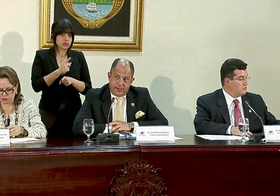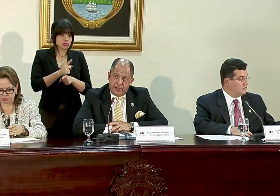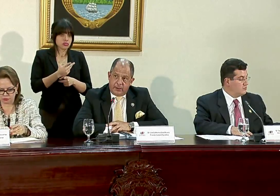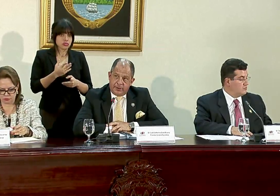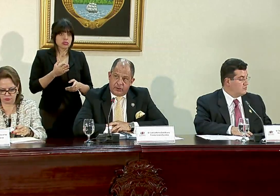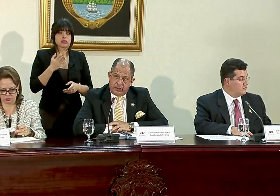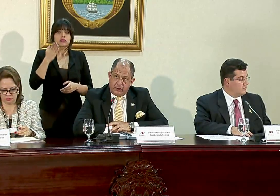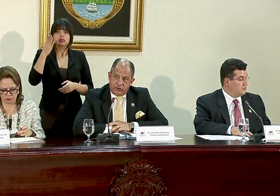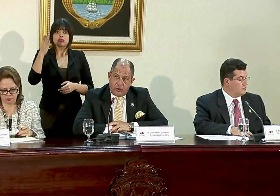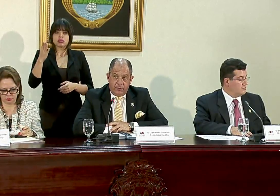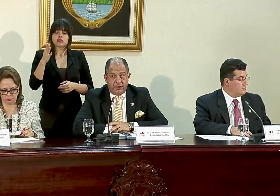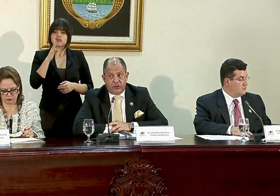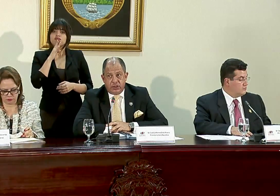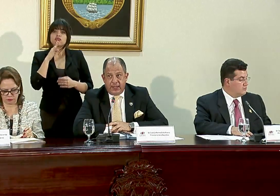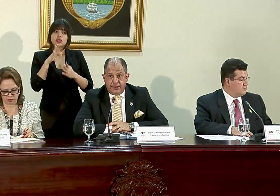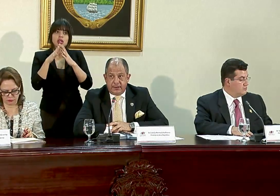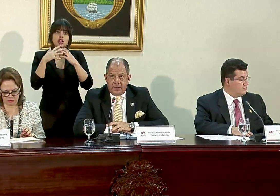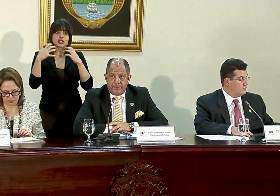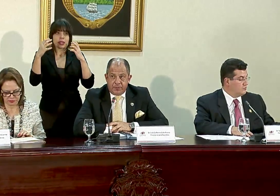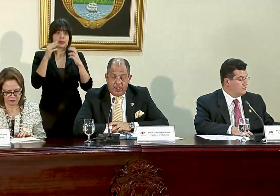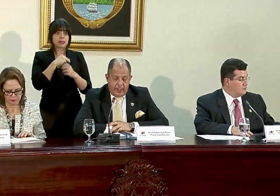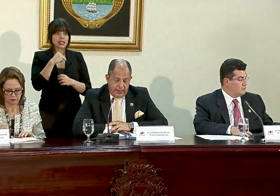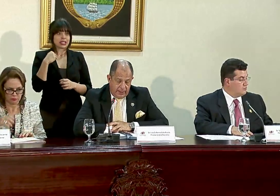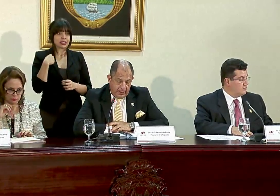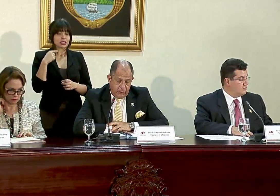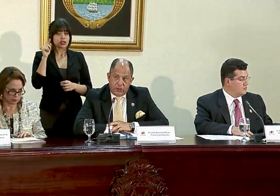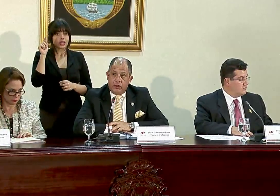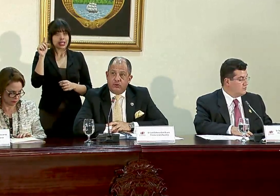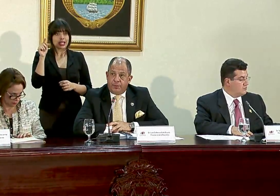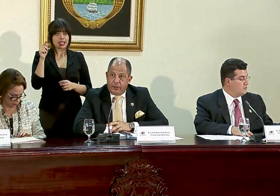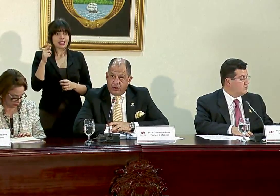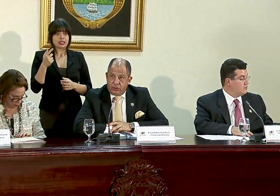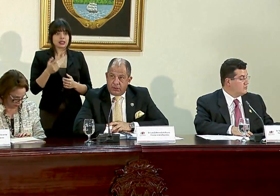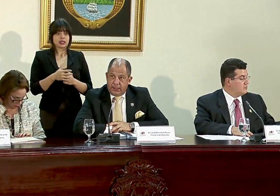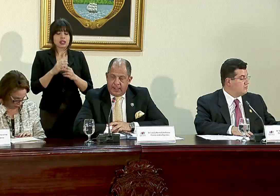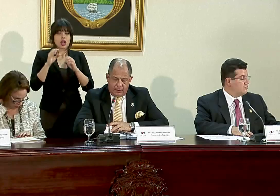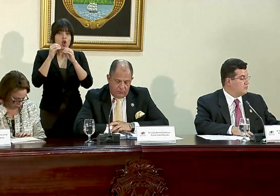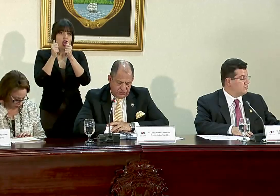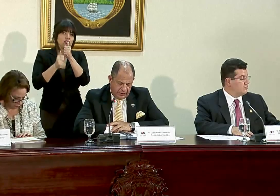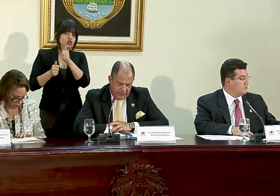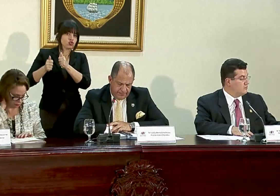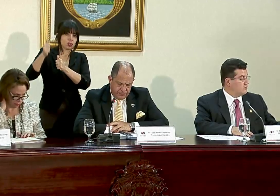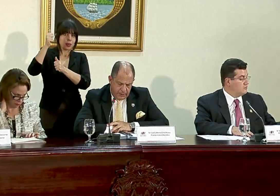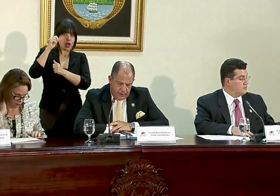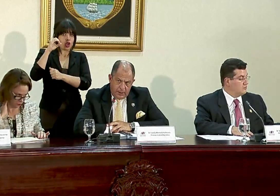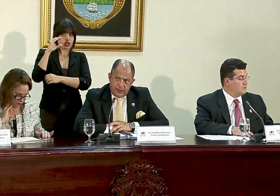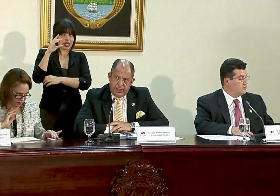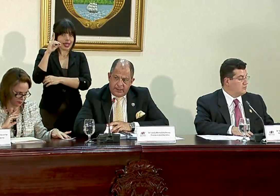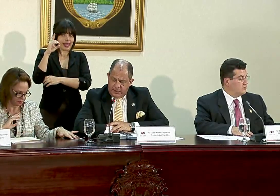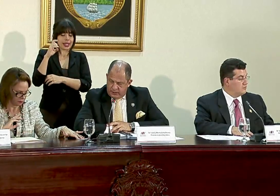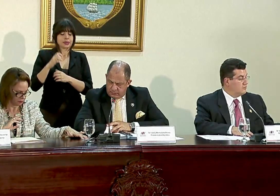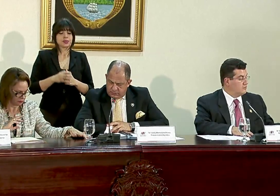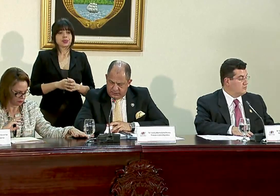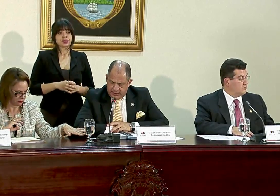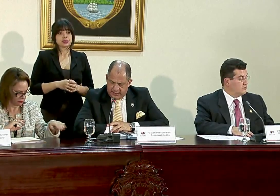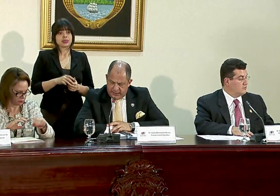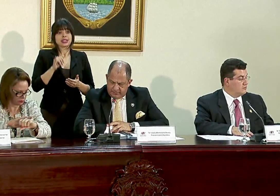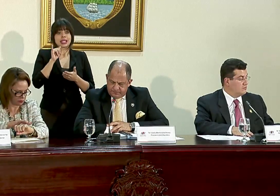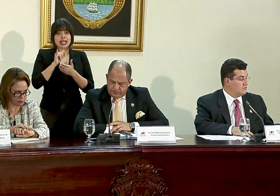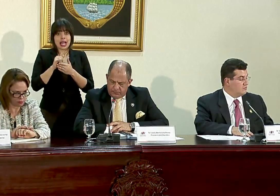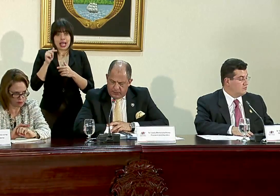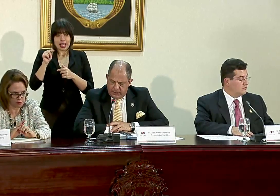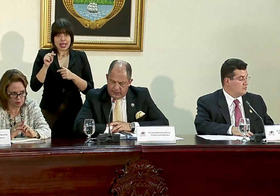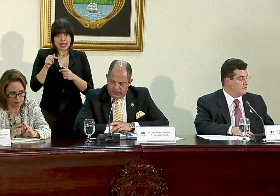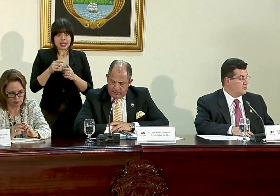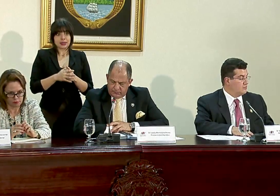hacer la intervención ante el consejo de ministros que es el órgano superior de la OCDE de allí será